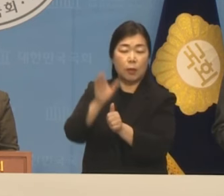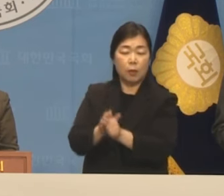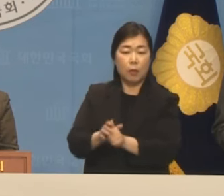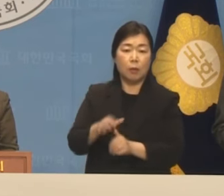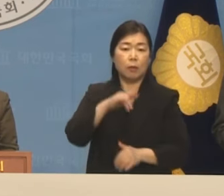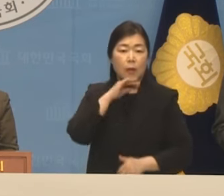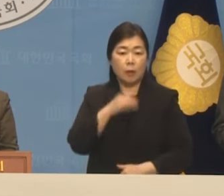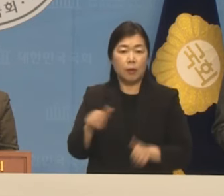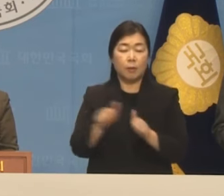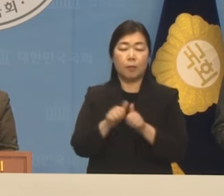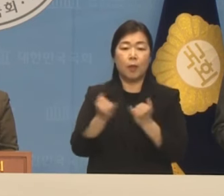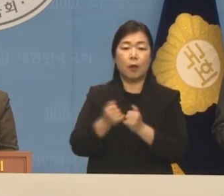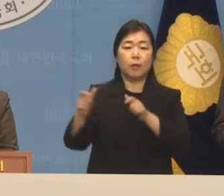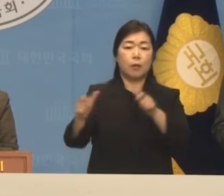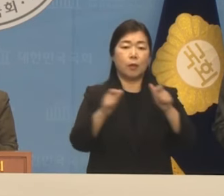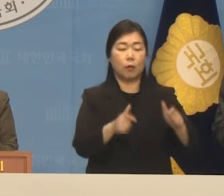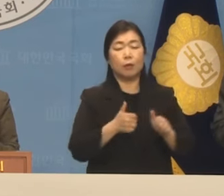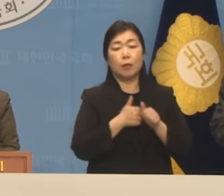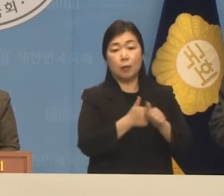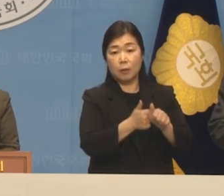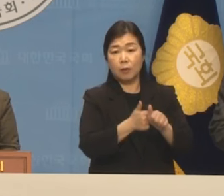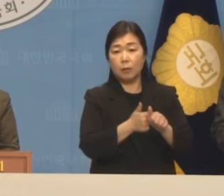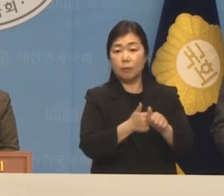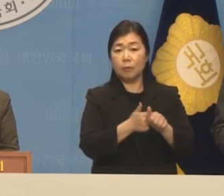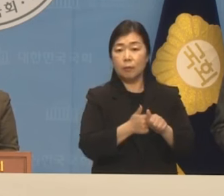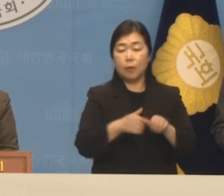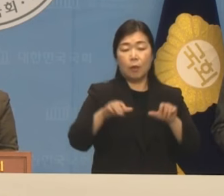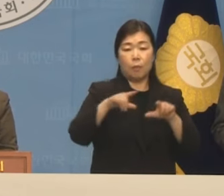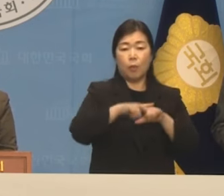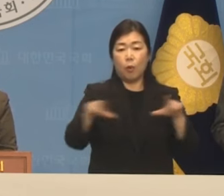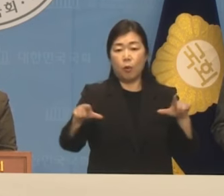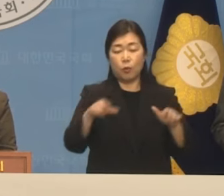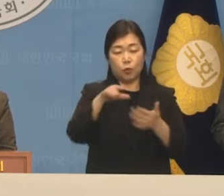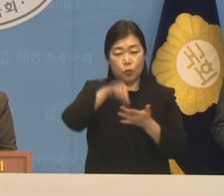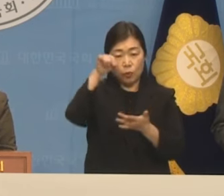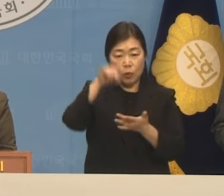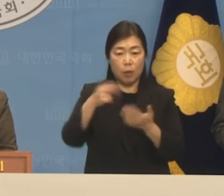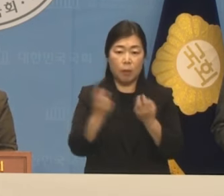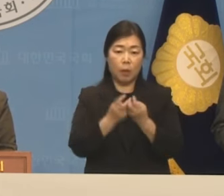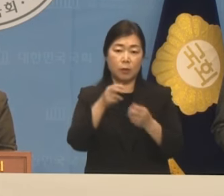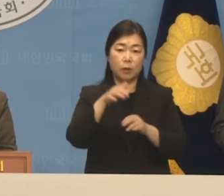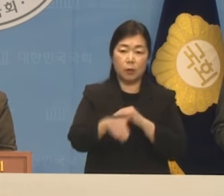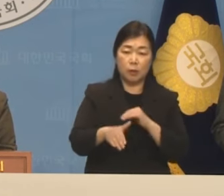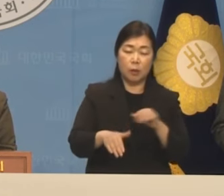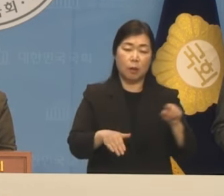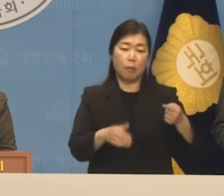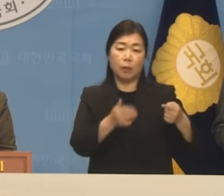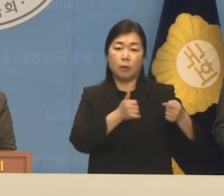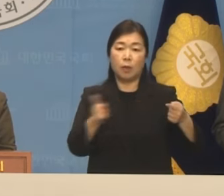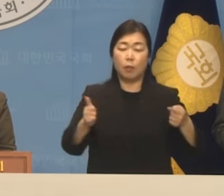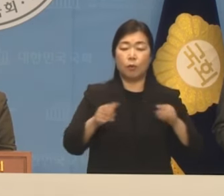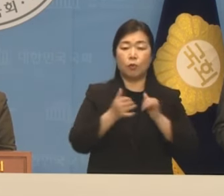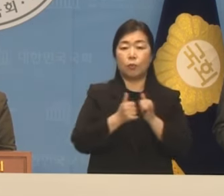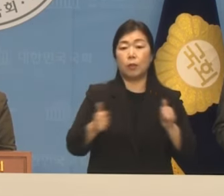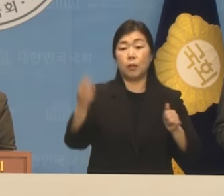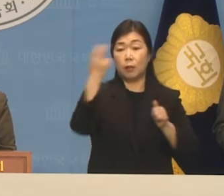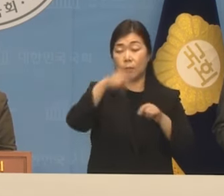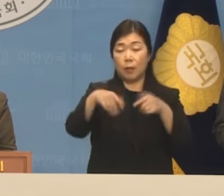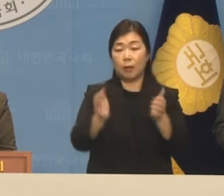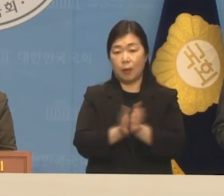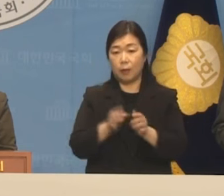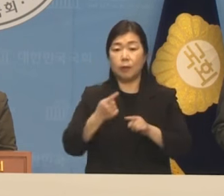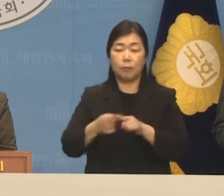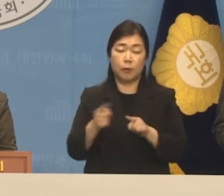연령, 성별, 지역 등을 고려하여 표본 추출 방식으로 구성한 100인의 국민 심사단